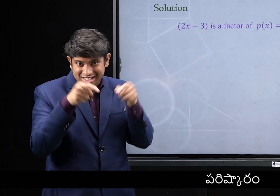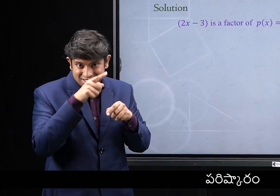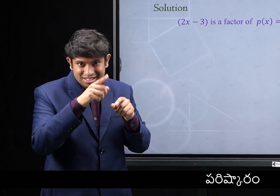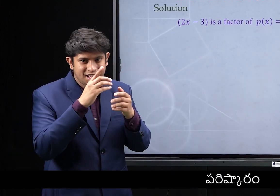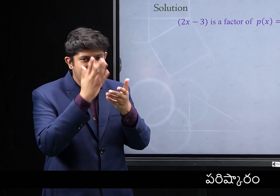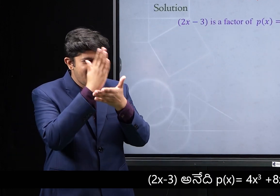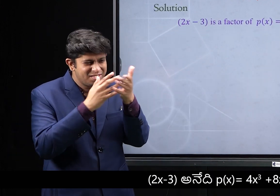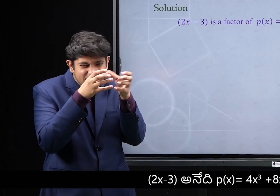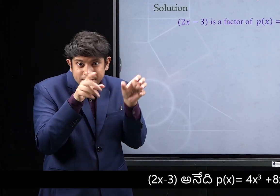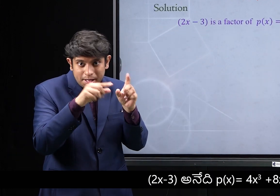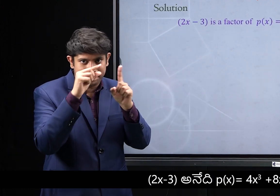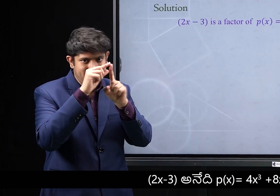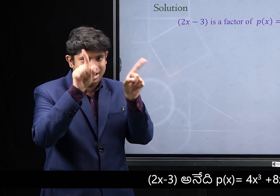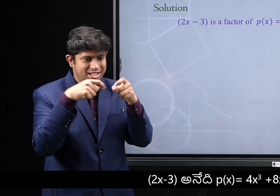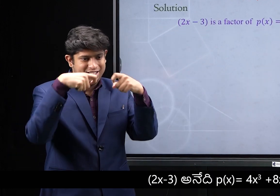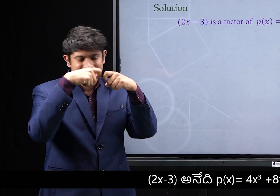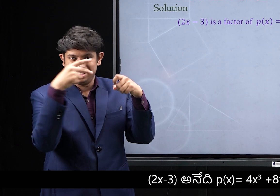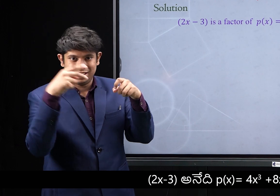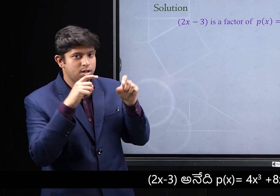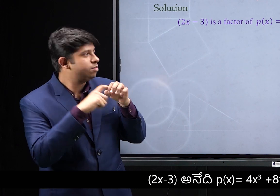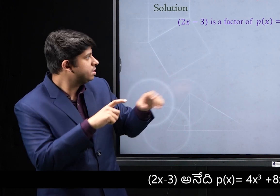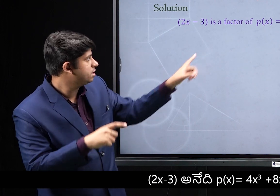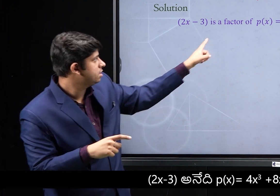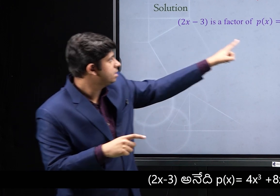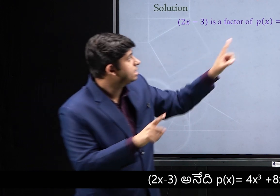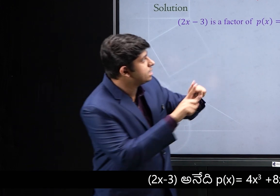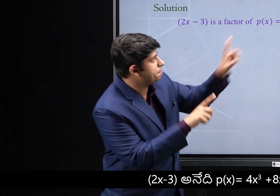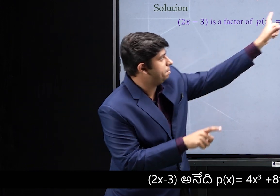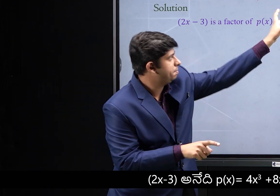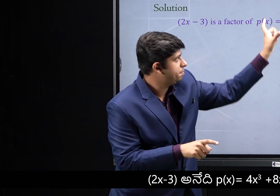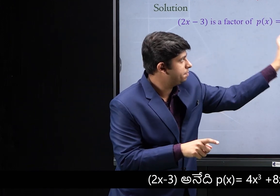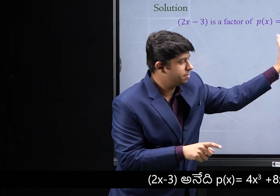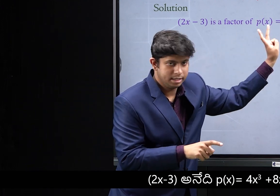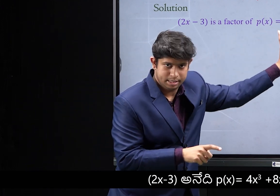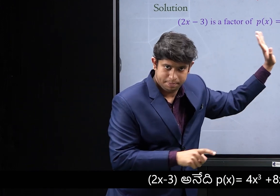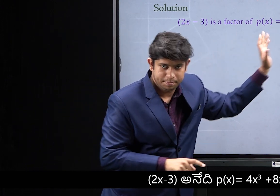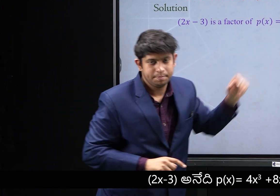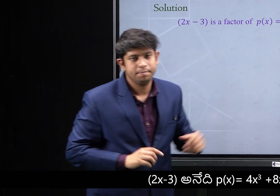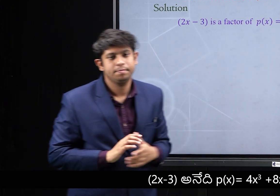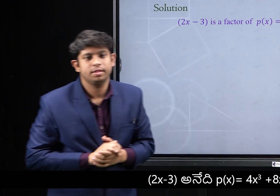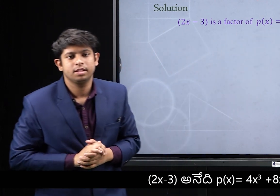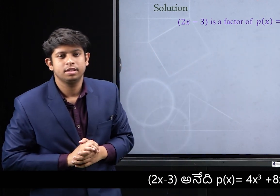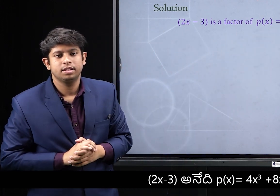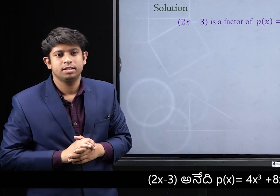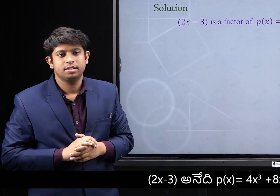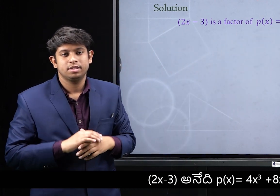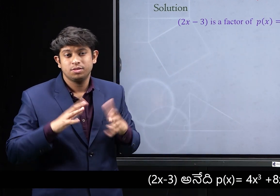పరిష్కారం: 2x - 3 అనేది px 4x³ ప్లస్ 8x² మైనస్ 15x - k